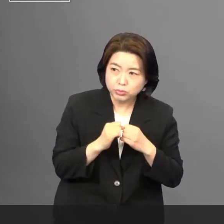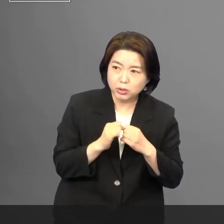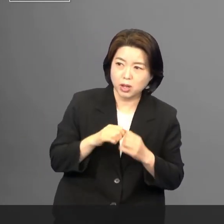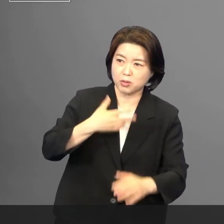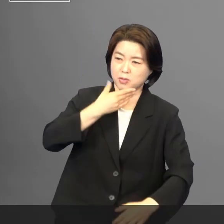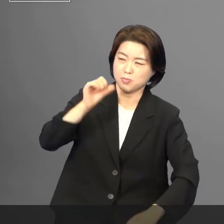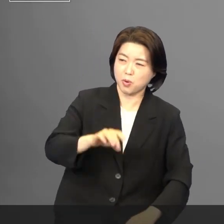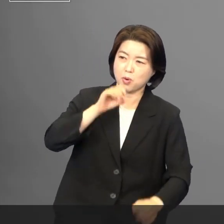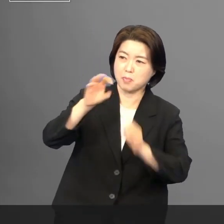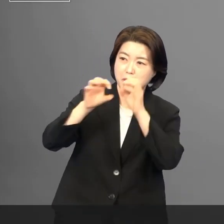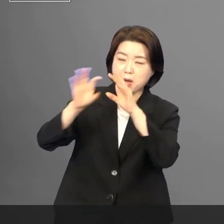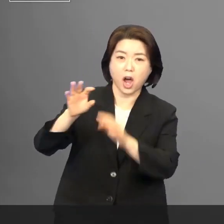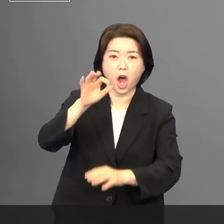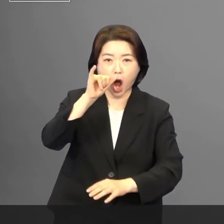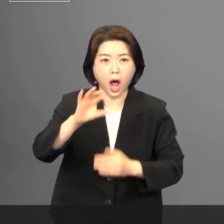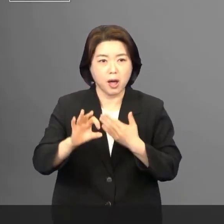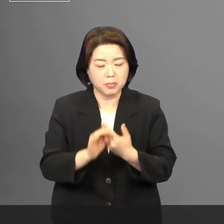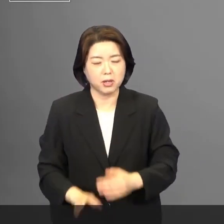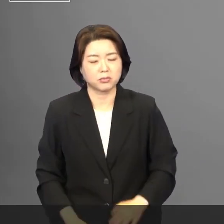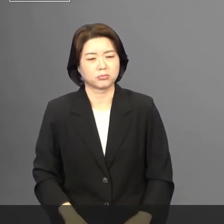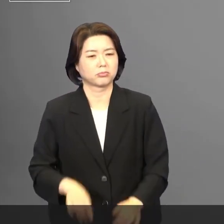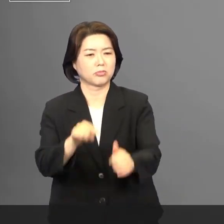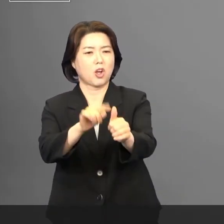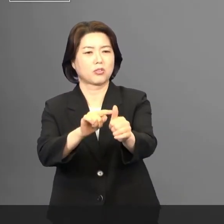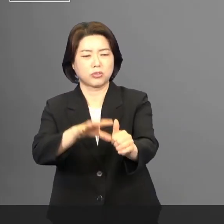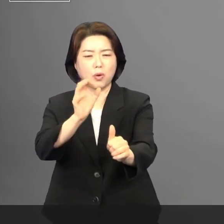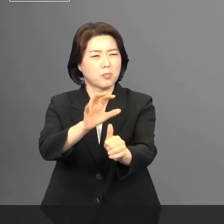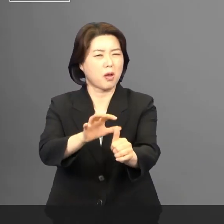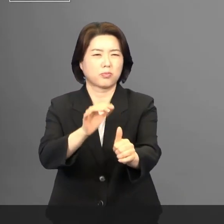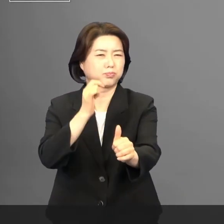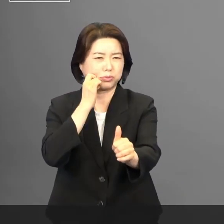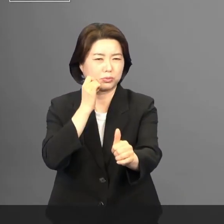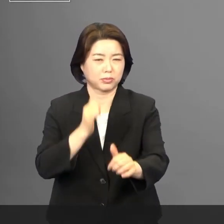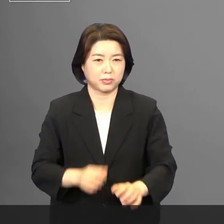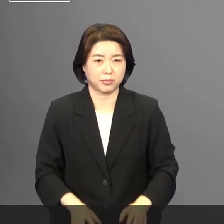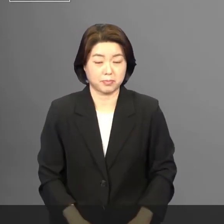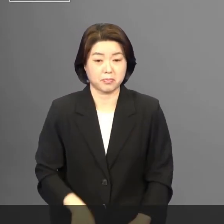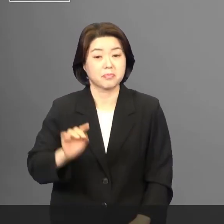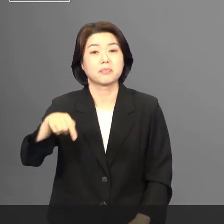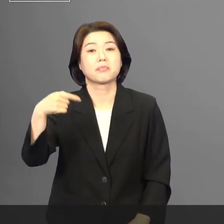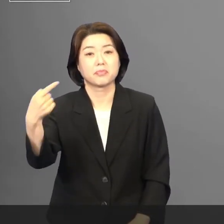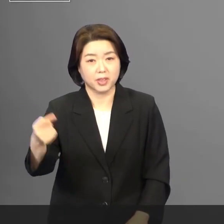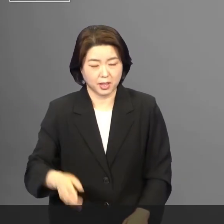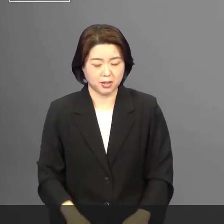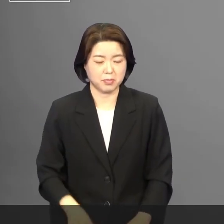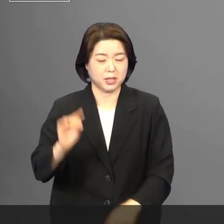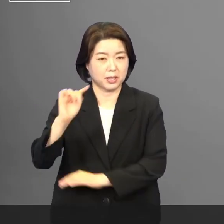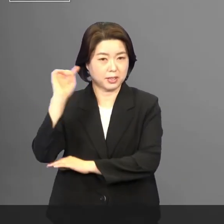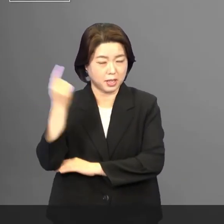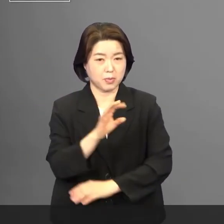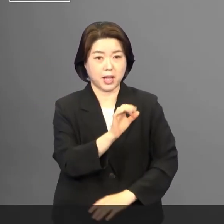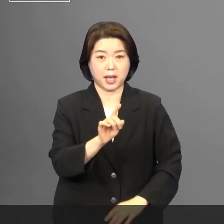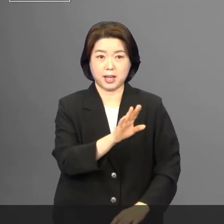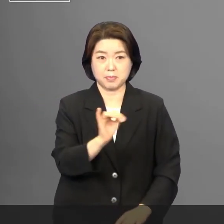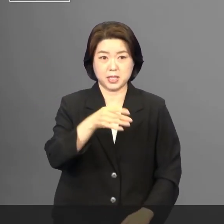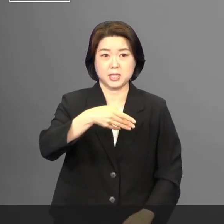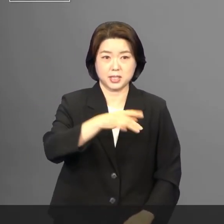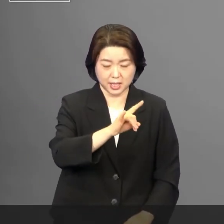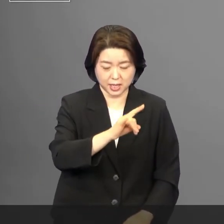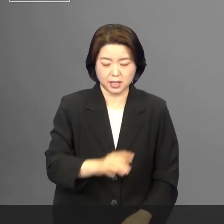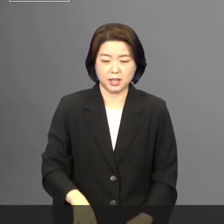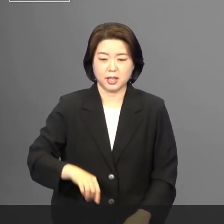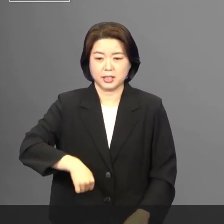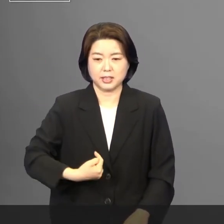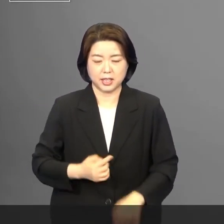그가 나를 저주한다고 누가 그를 나무랄 수 있겠느냐? 그런 다음에 다윗이 아비새와 자기의 모든